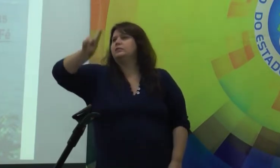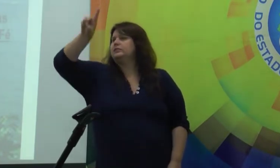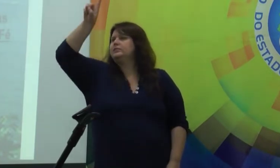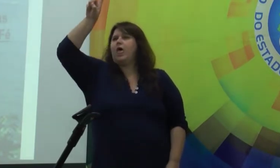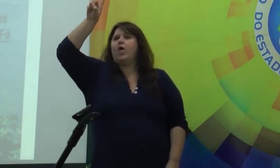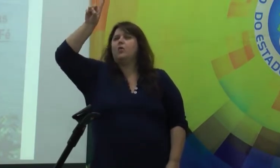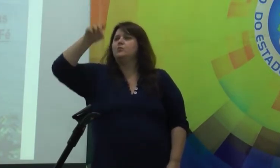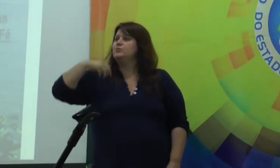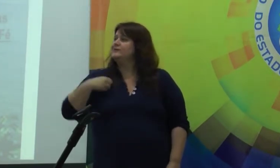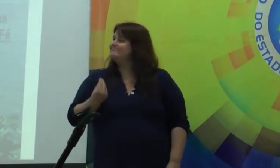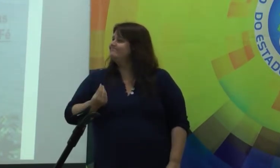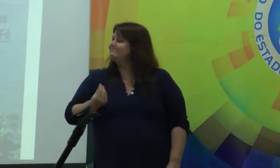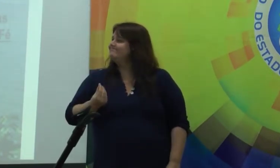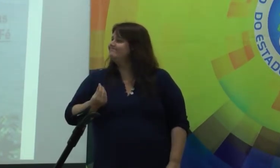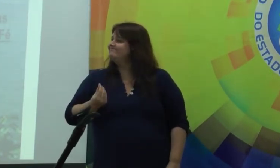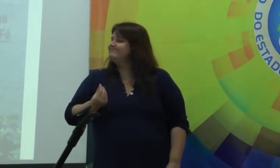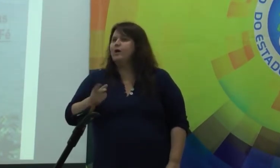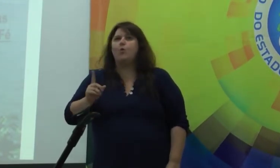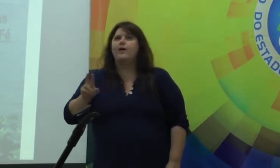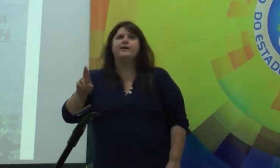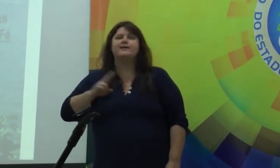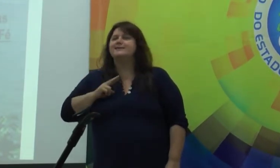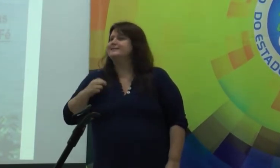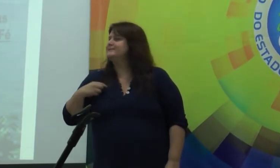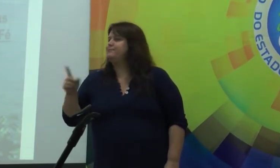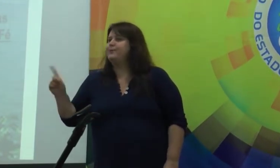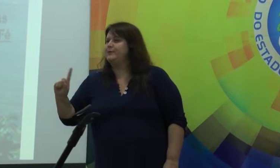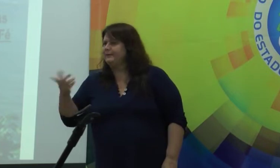olha só, isso é a vontade de Deus. Aí